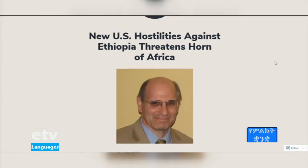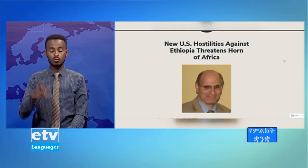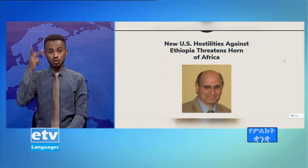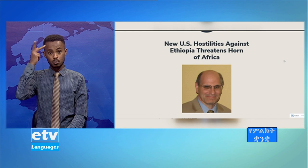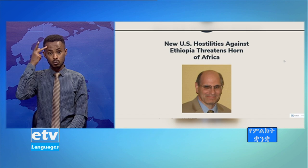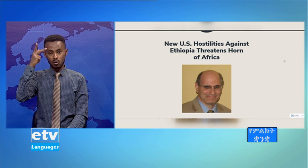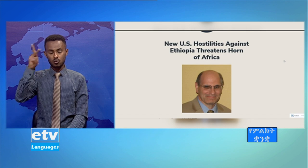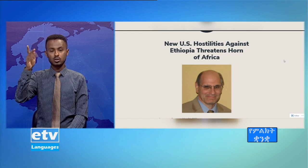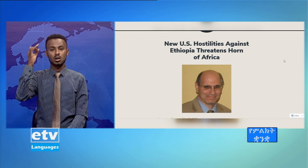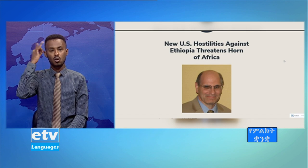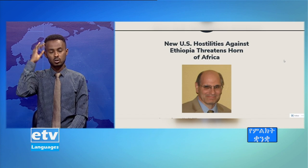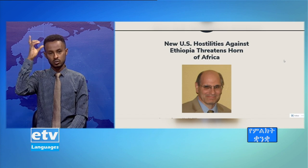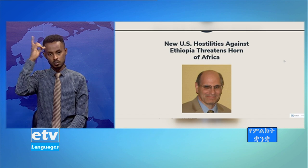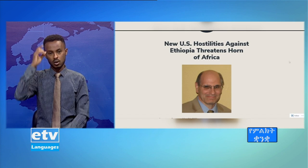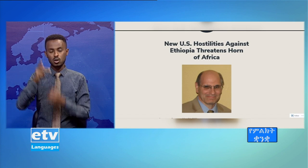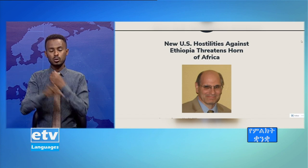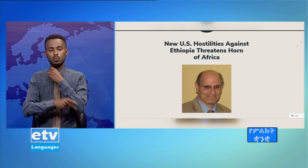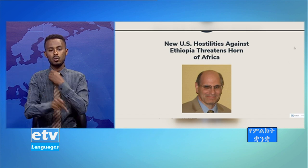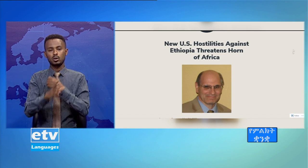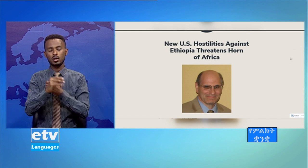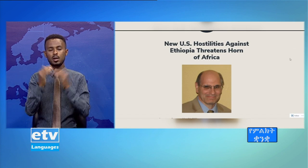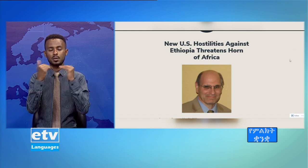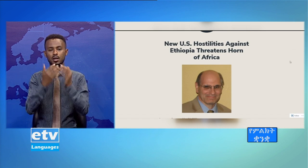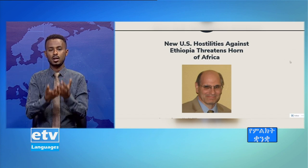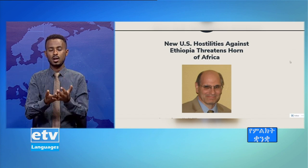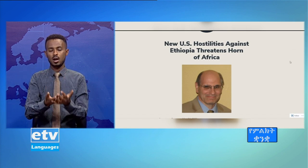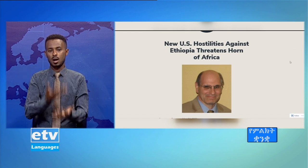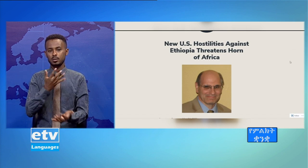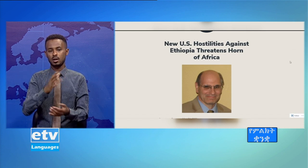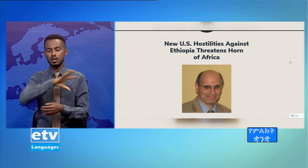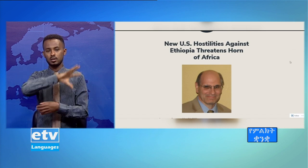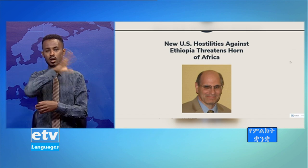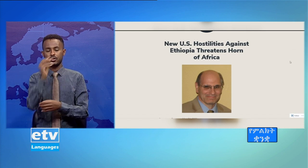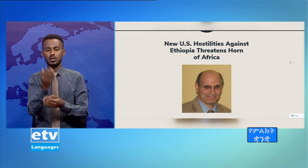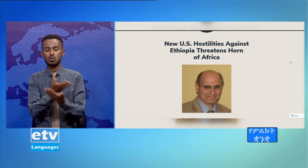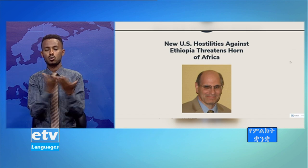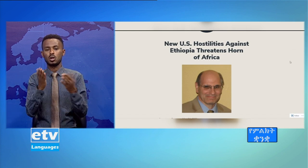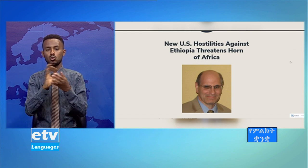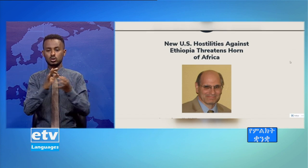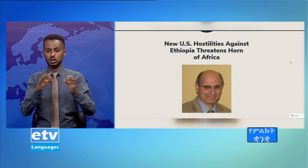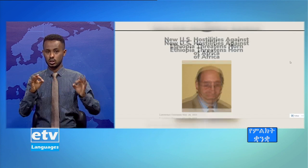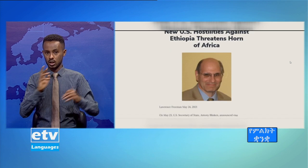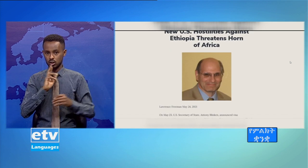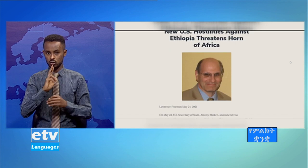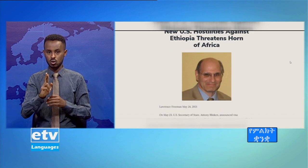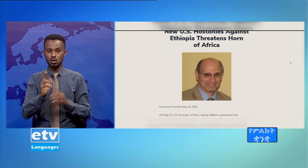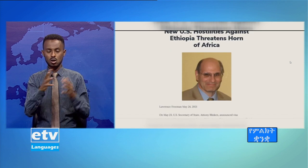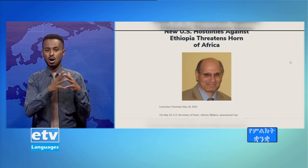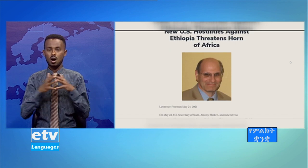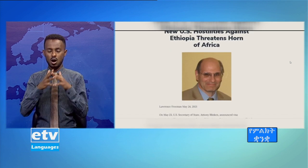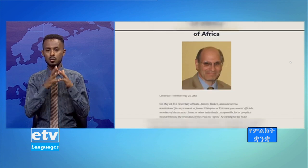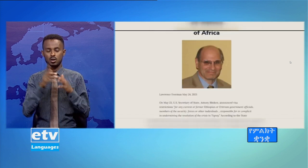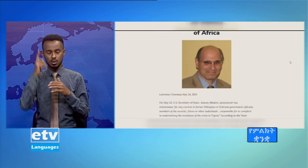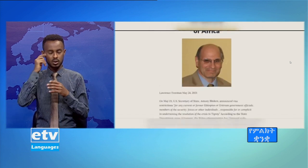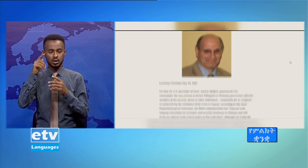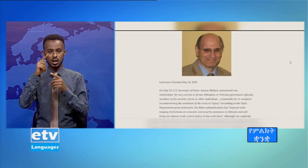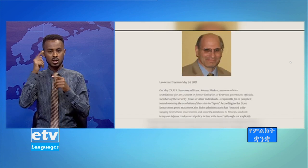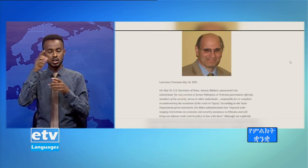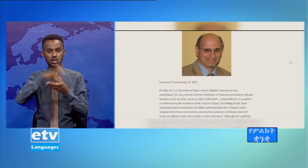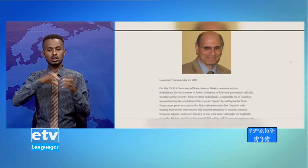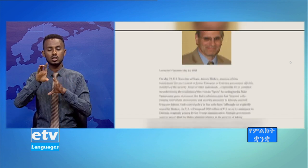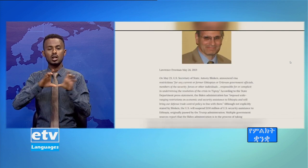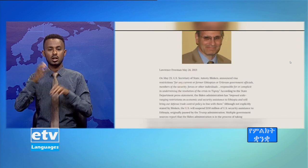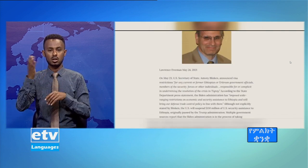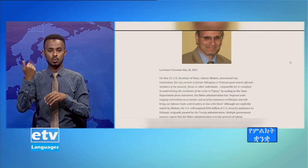ፕሮፌሰር ላውረንስ ፍሪማን የፖለቲካና የምጣኔ ሀብት የአፍሪካ ጉዳዮች ተንታኝ ናቸው። አሜሪካ በትግራይ ክልል ሲካሄድ